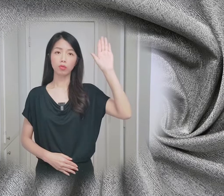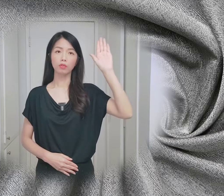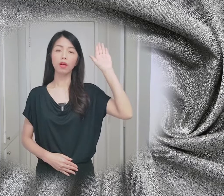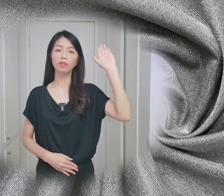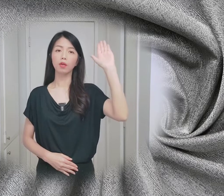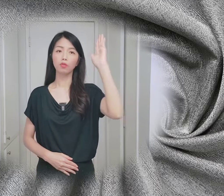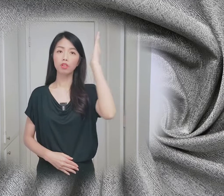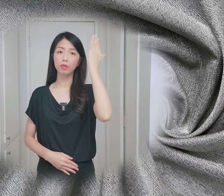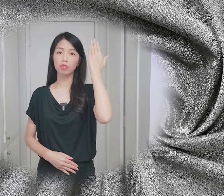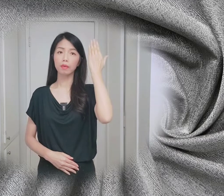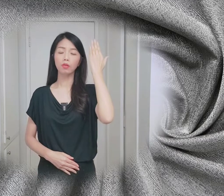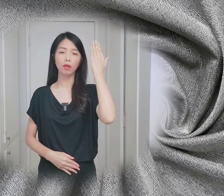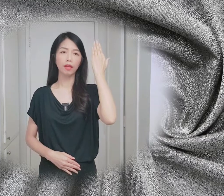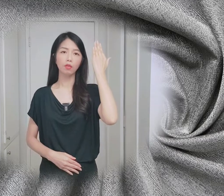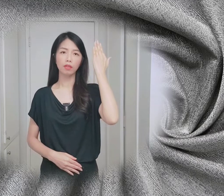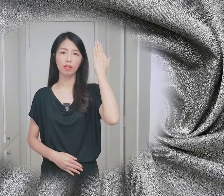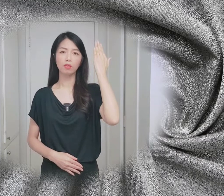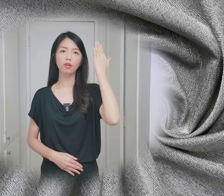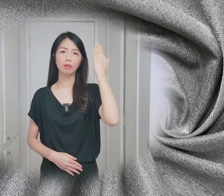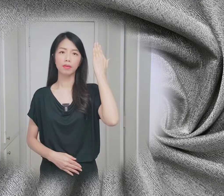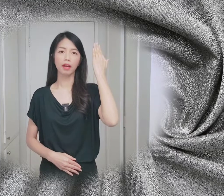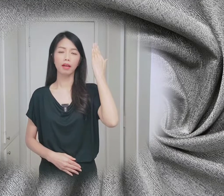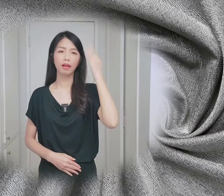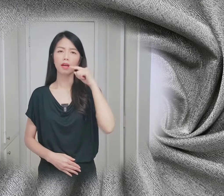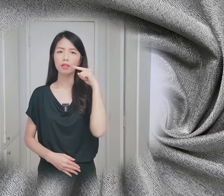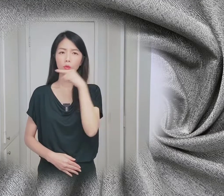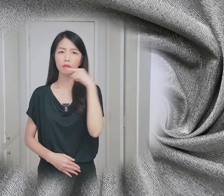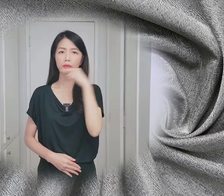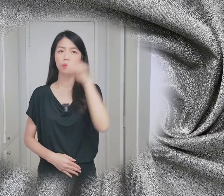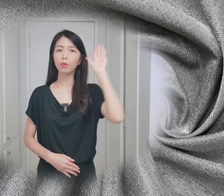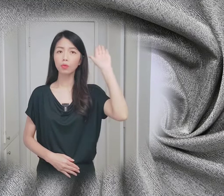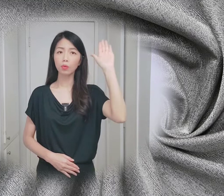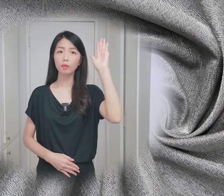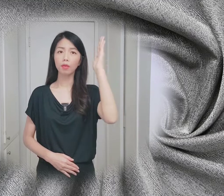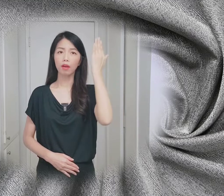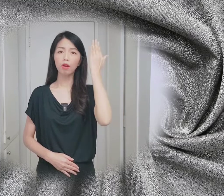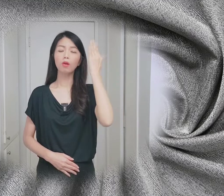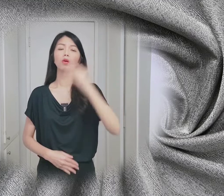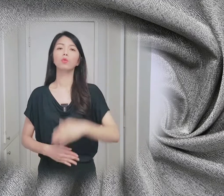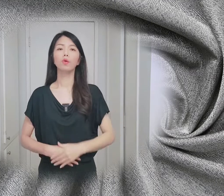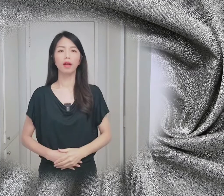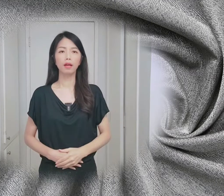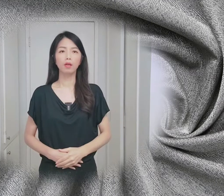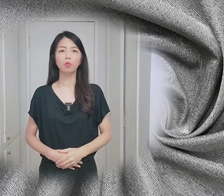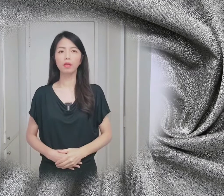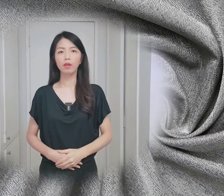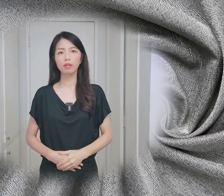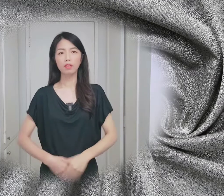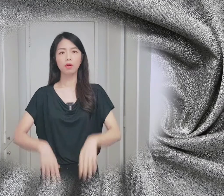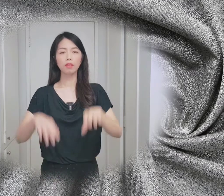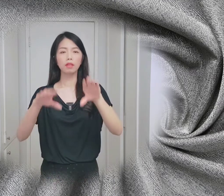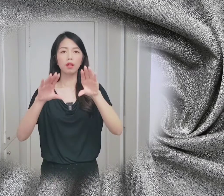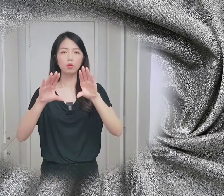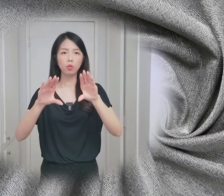옆에 두시고요. 그대로 뒤집어 주시면 되다라고 하는 뜻의 수어가 됩니다. 소금이 되어 녹다라고